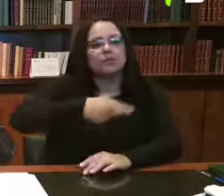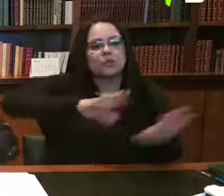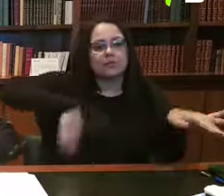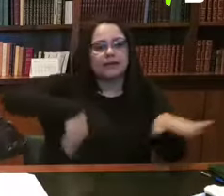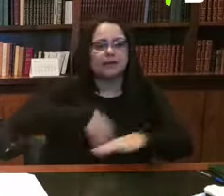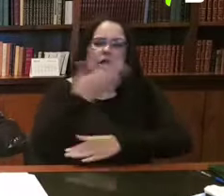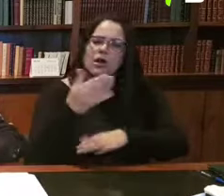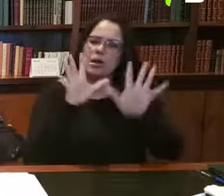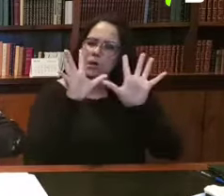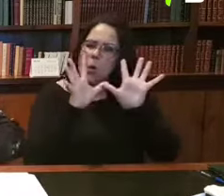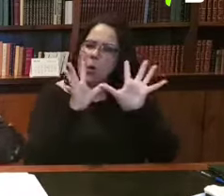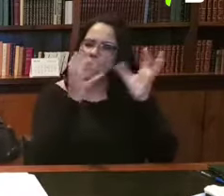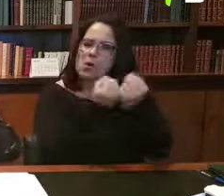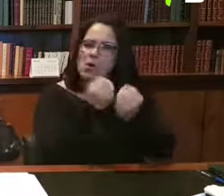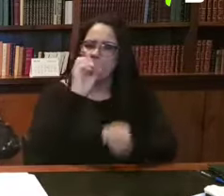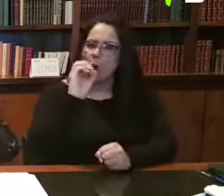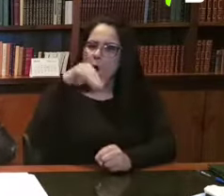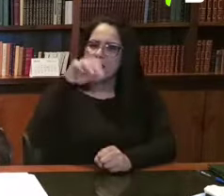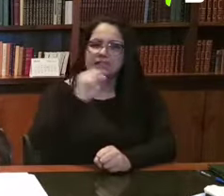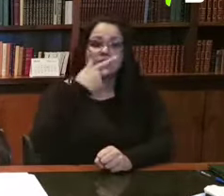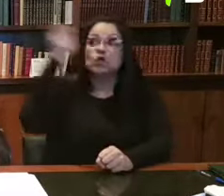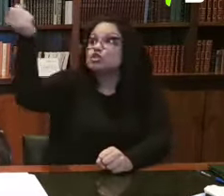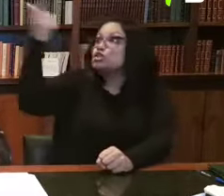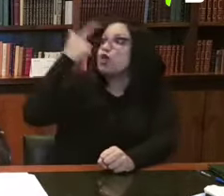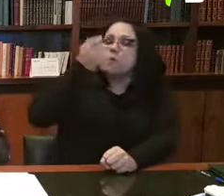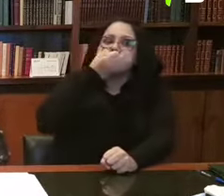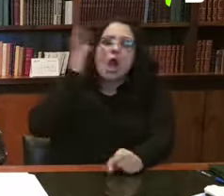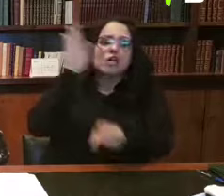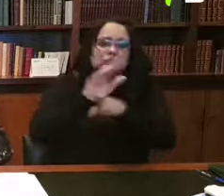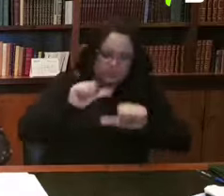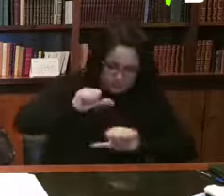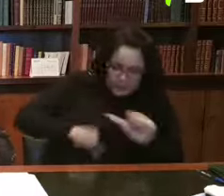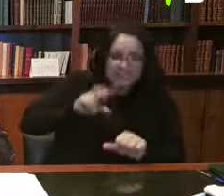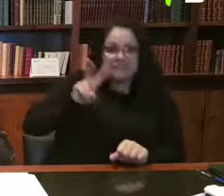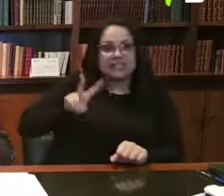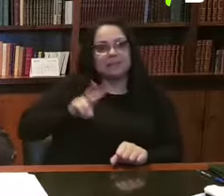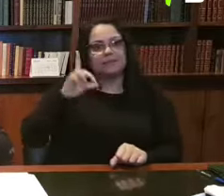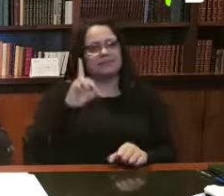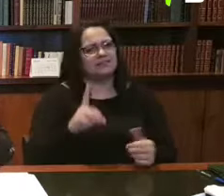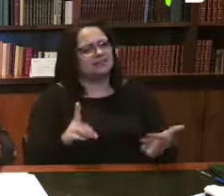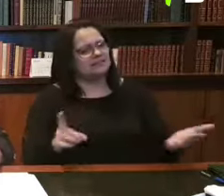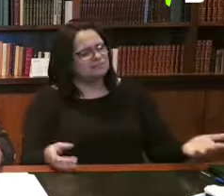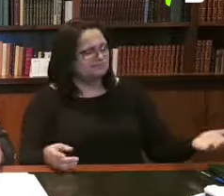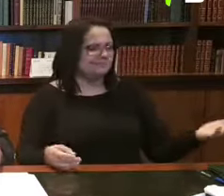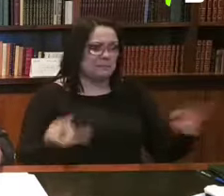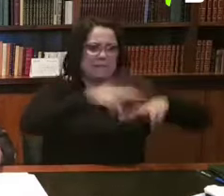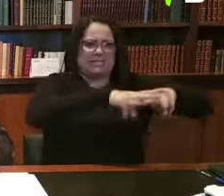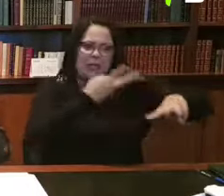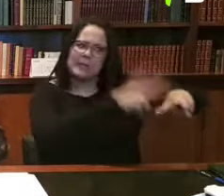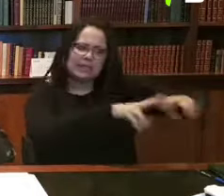sol faz bem para o elemento aí transformar vitamina d estão quanta coisa errada foi feita durante